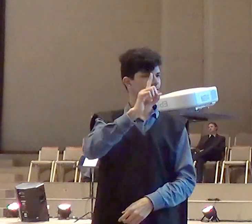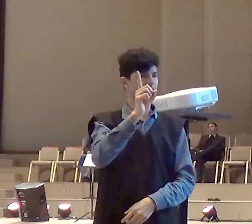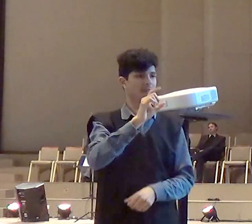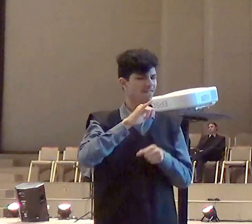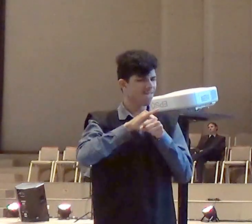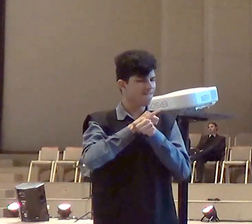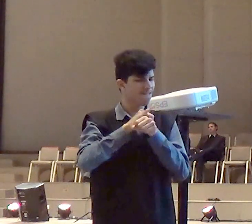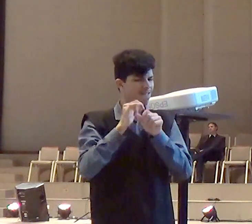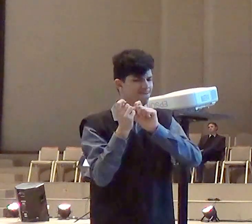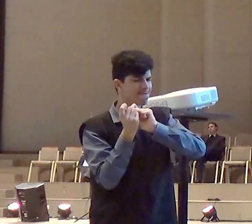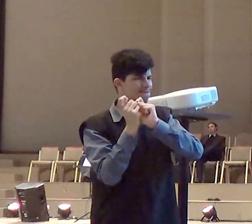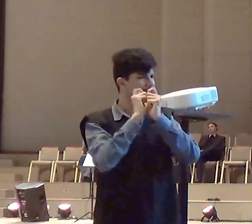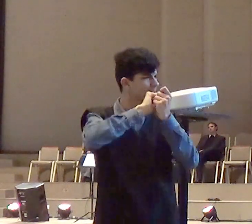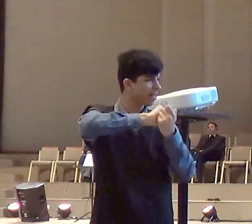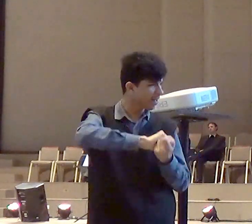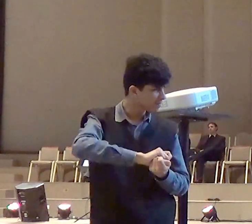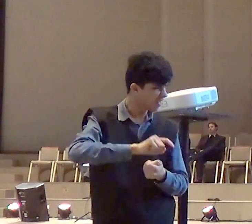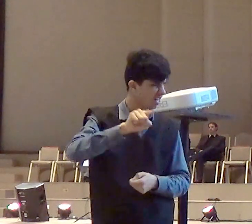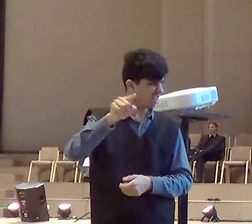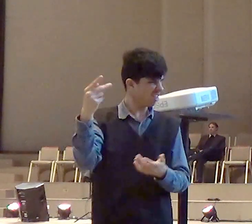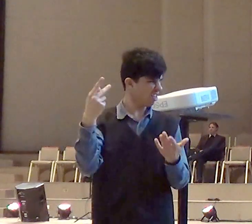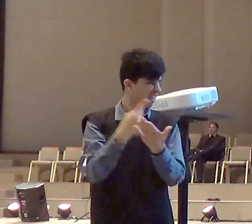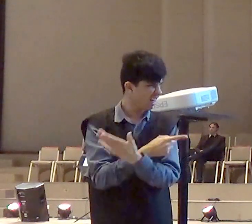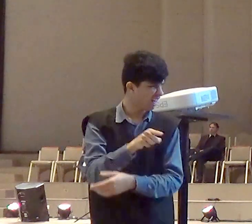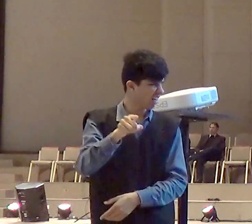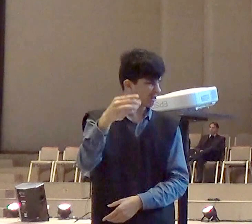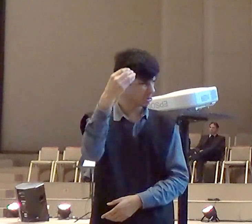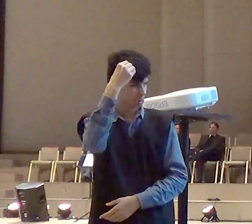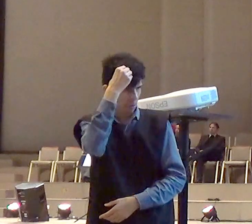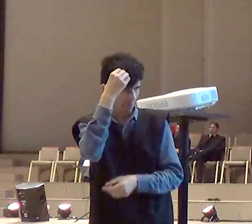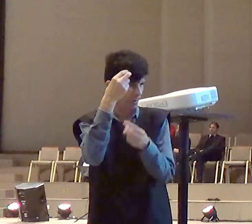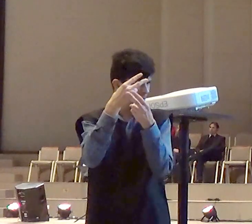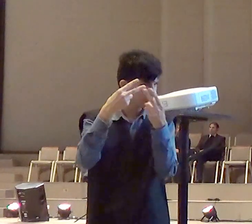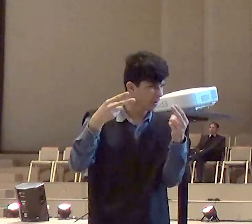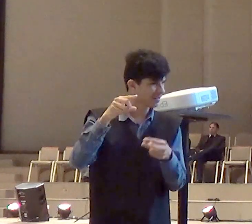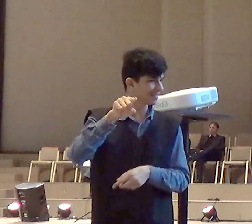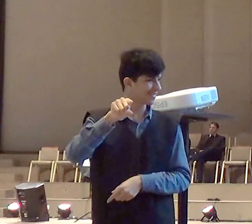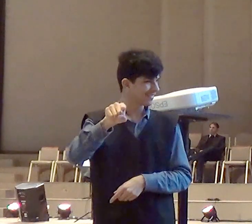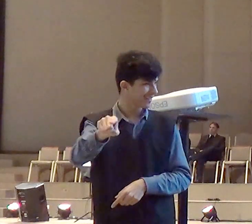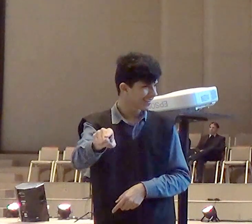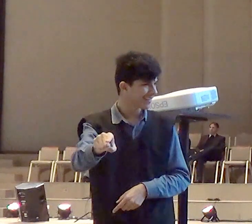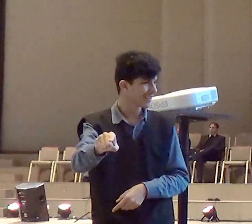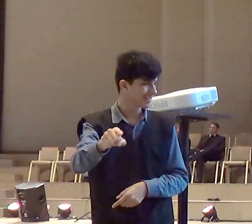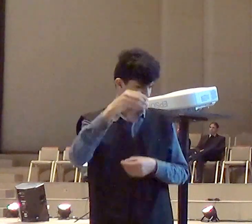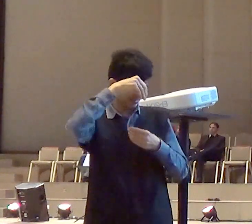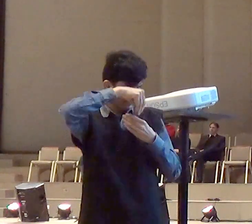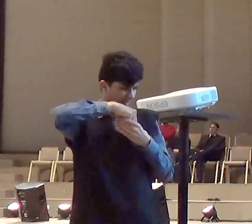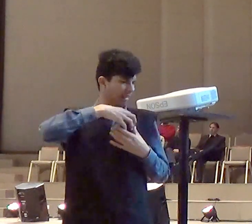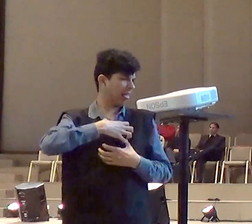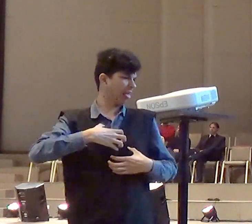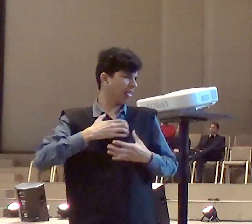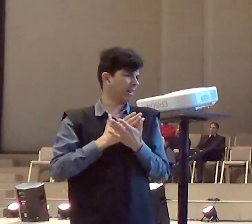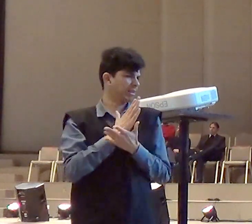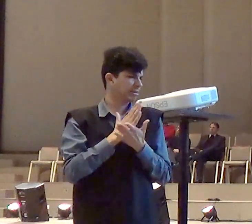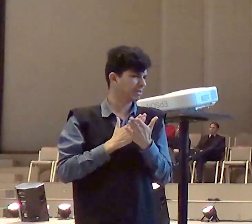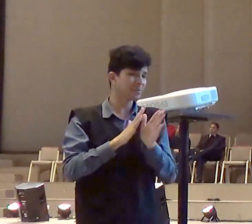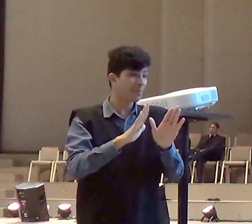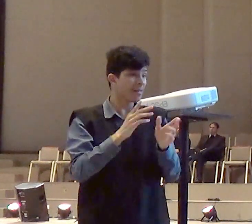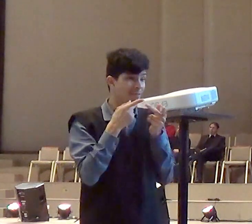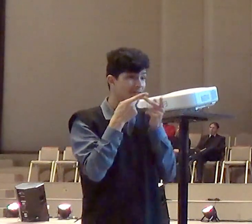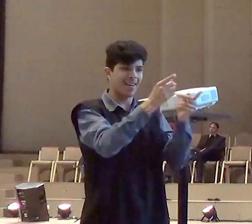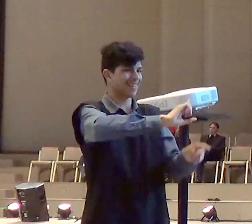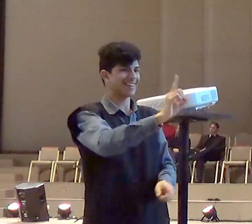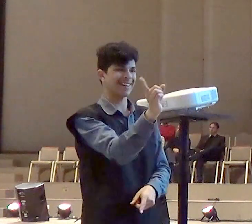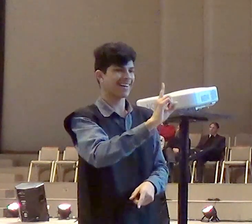ciúmes de Moisés eu não falo a verdade essa é a verdade que tá no coração mas eu